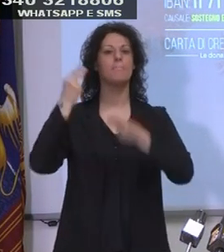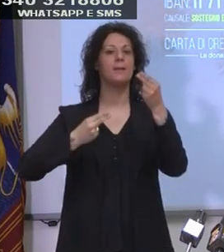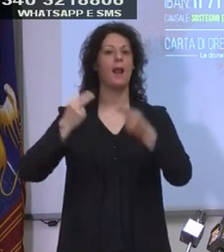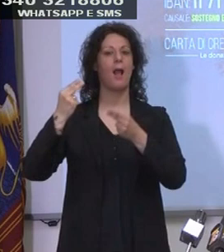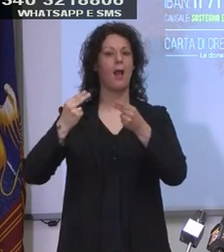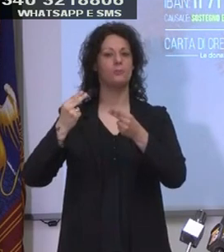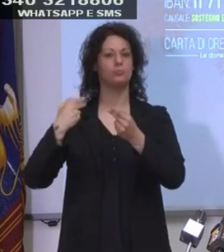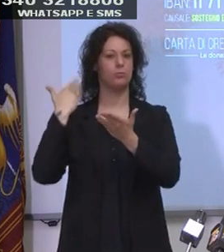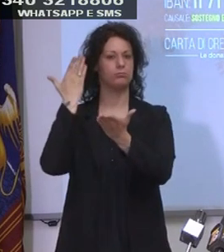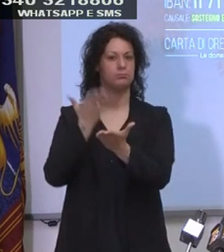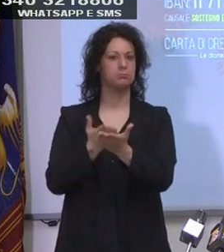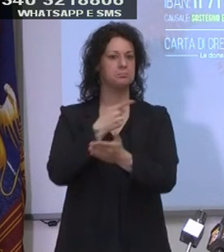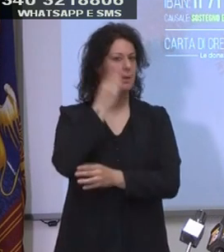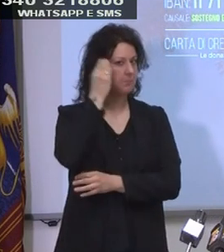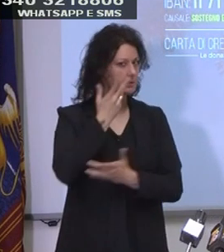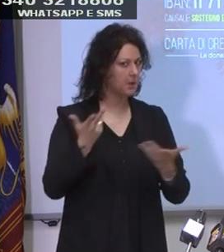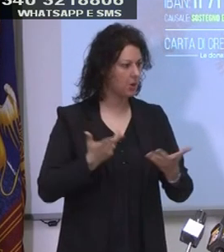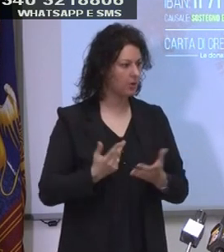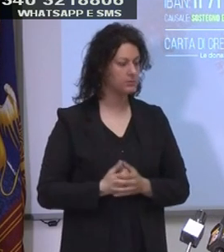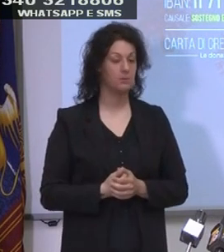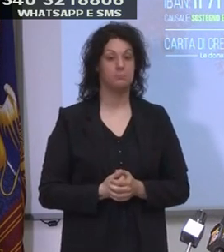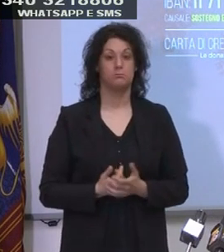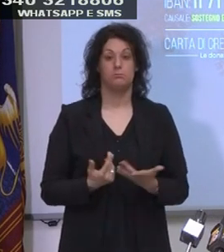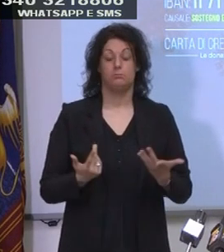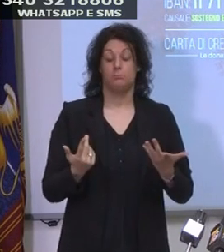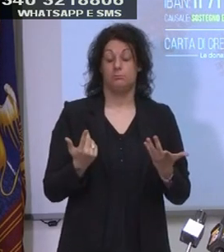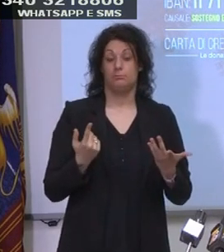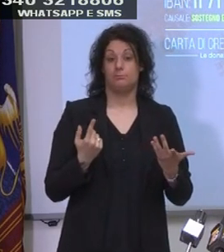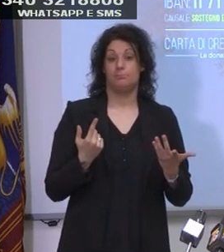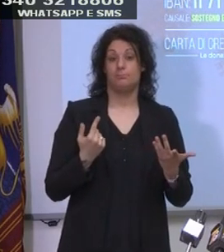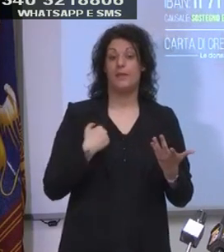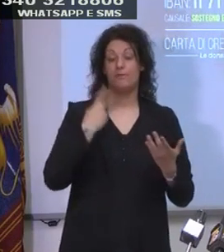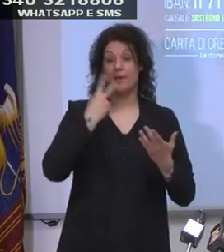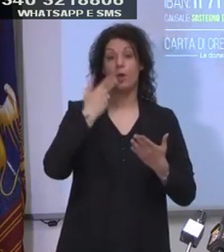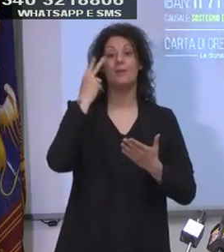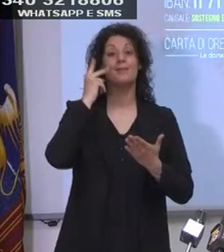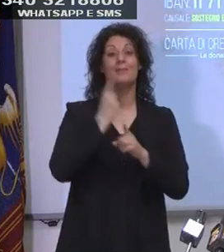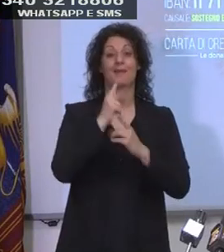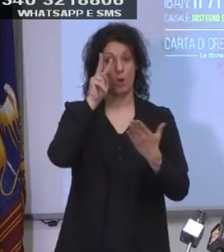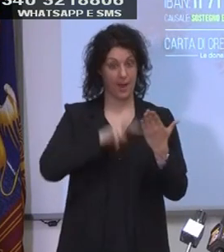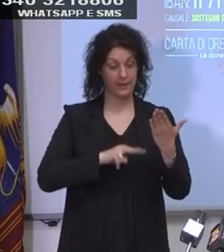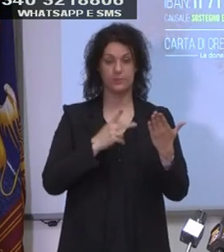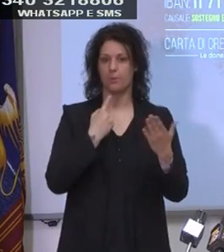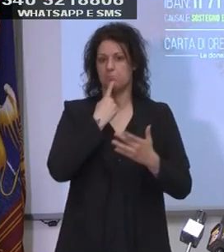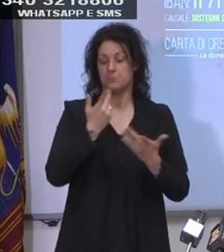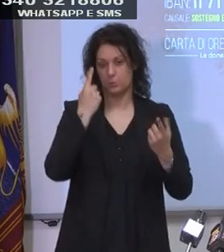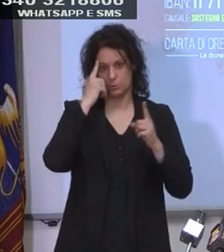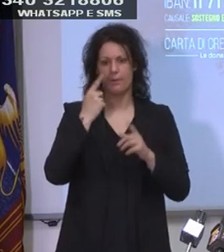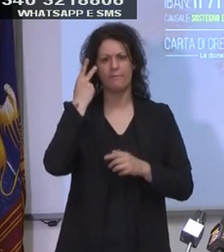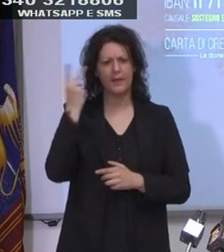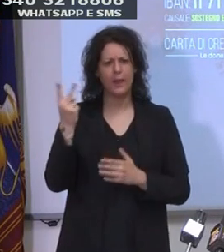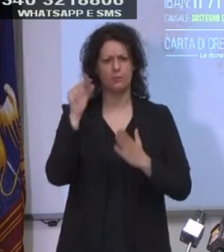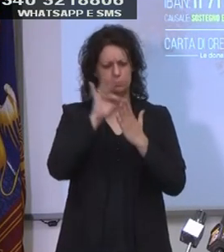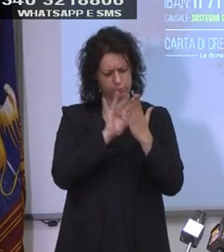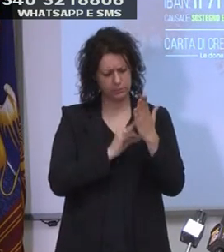guardate, onestamente non sono in grado di far commenti perché ho visto il testo, devo ancora leggere. Vedo che ci sono tante misure,